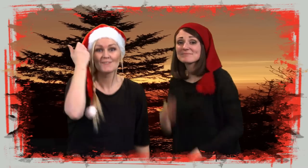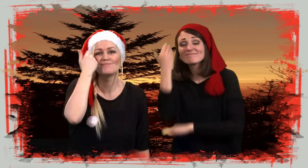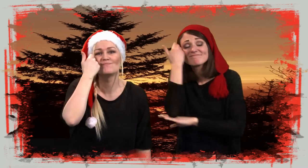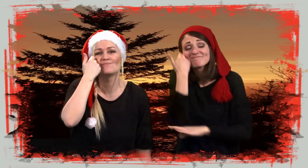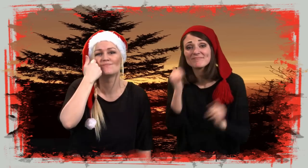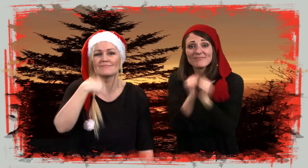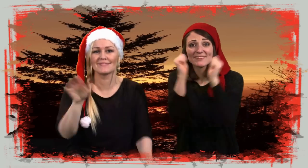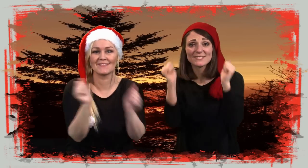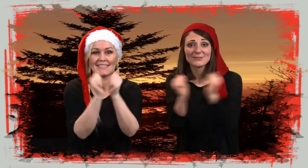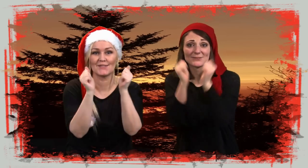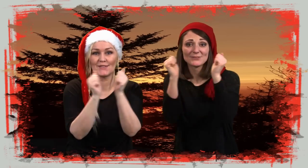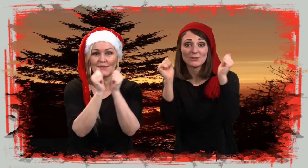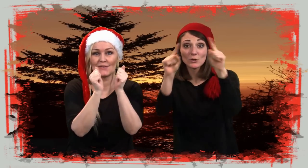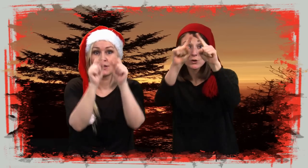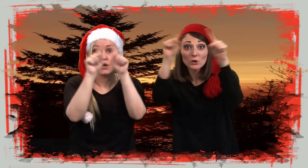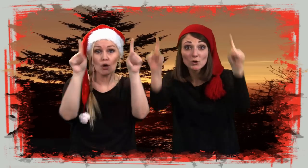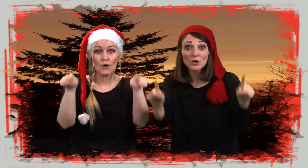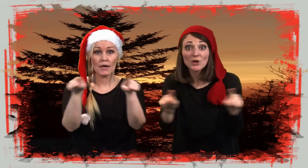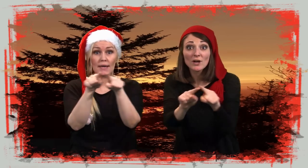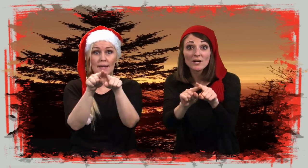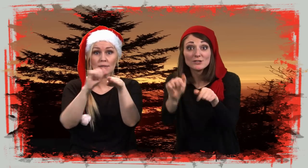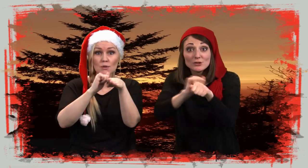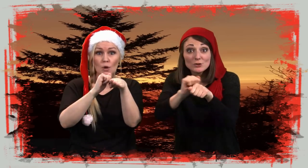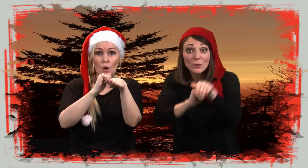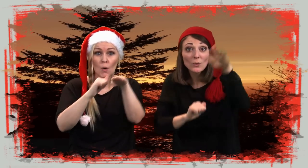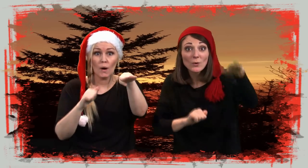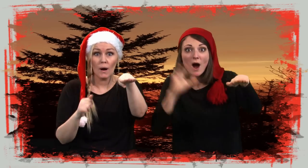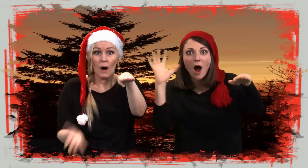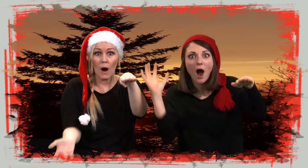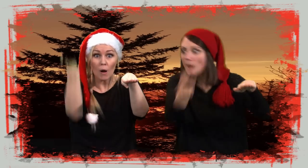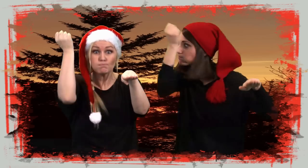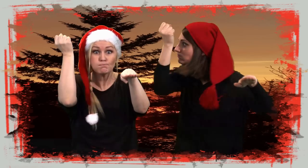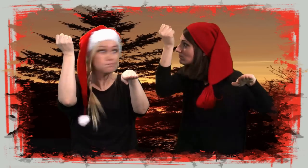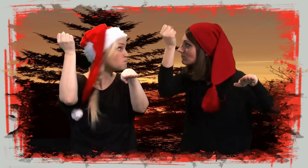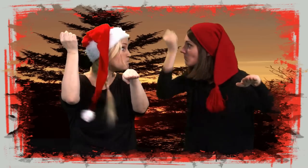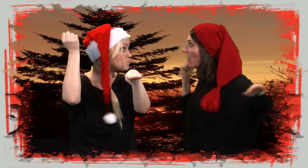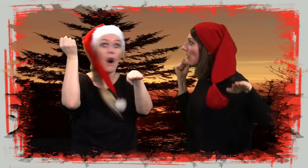Elsku vinur Ég skóin út í gluggafang